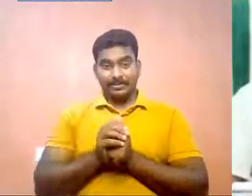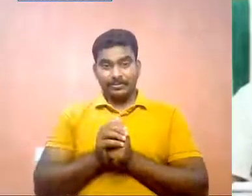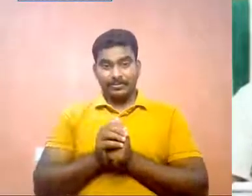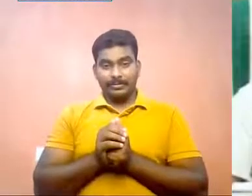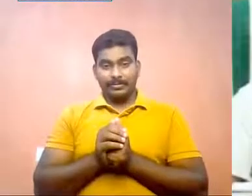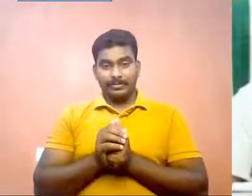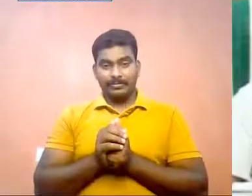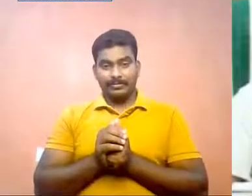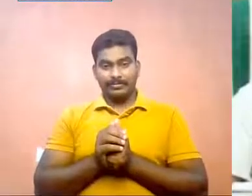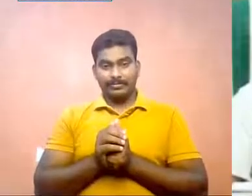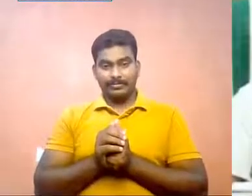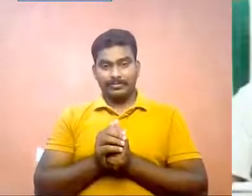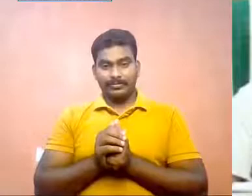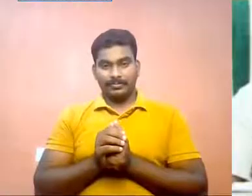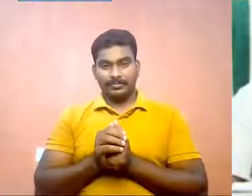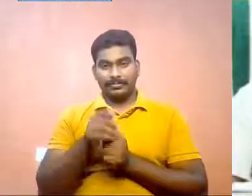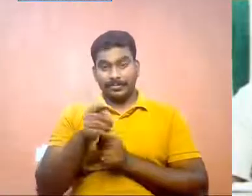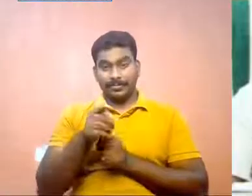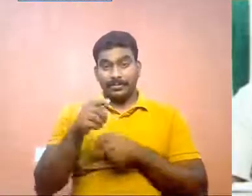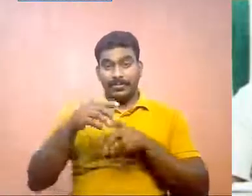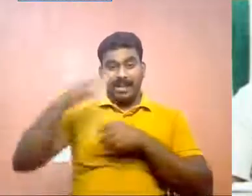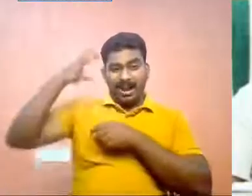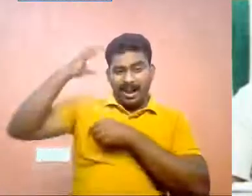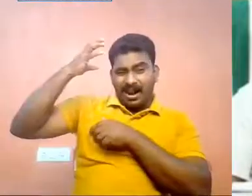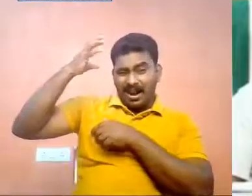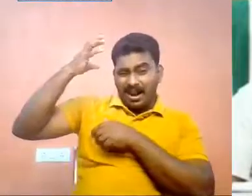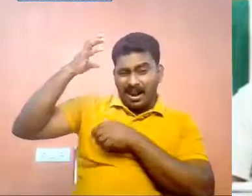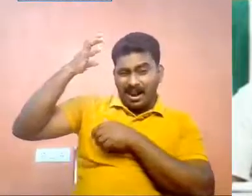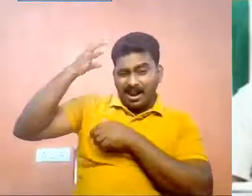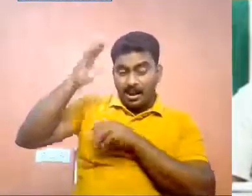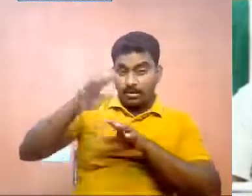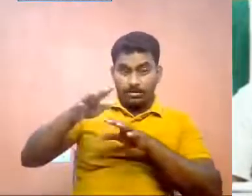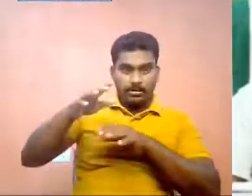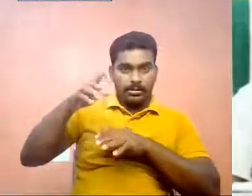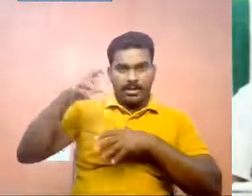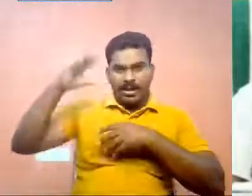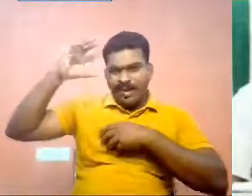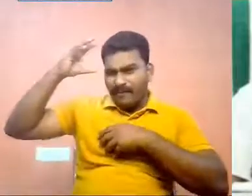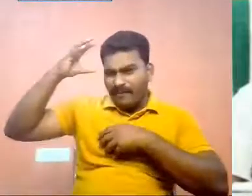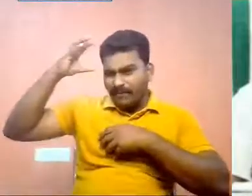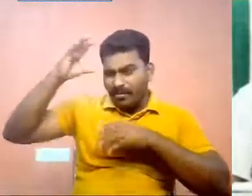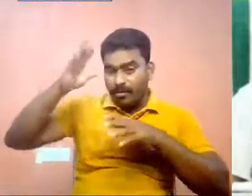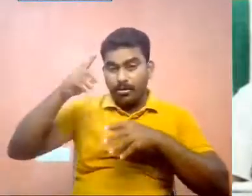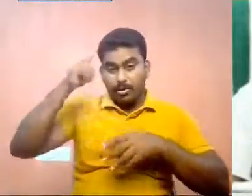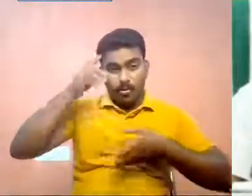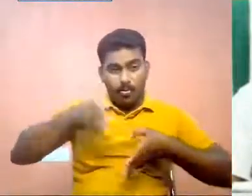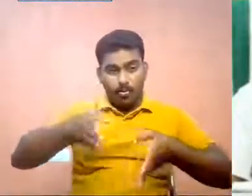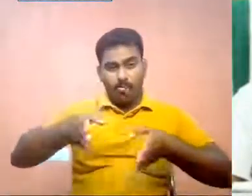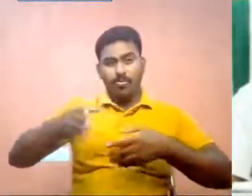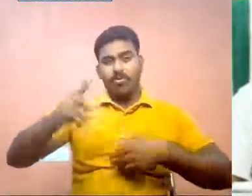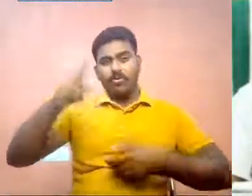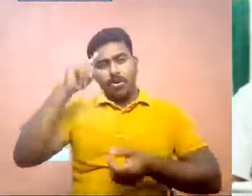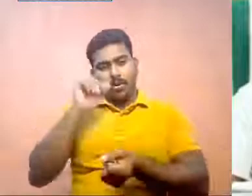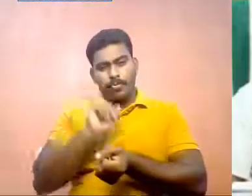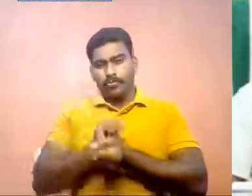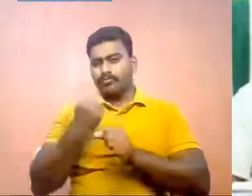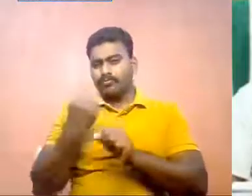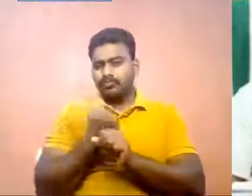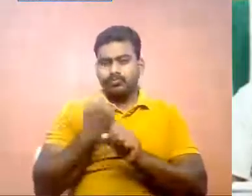ഈ കടുത്ത വെയിലാണല്ലോ ഇപ്പോൾ, ആ വെയിലിൽ നിന്നുകൊണ്ടാണ് ഡ്യൂട്ടി ചെയ്യുന്നത്.